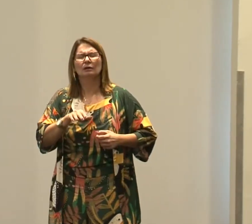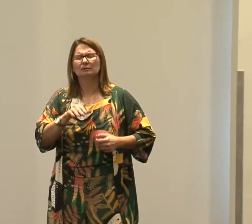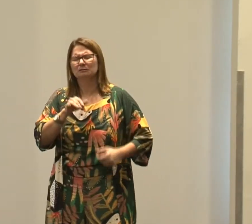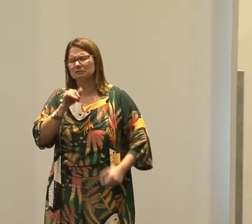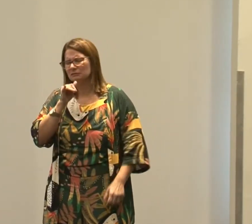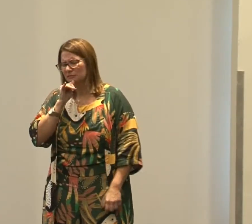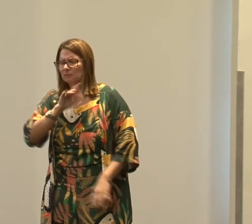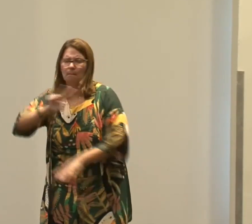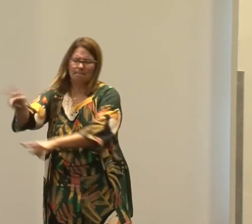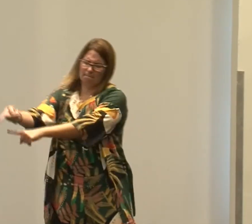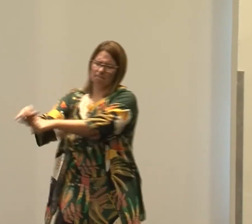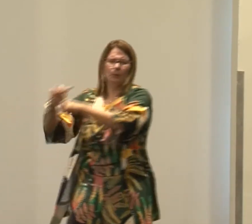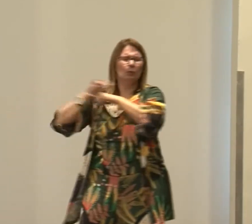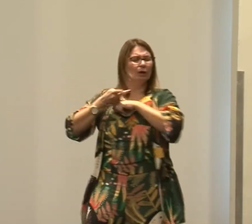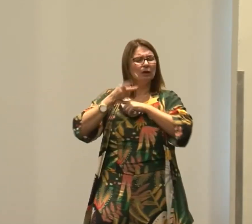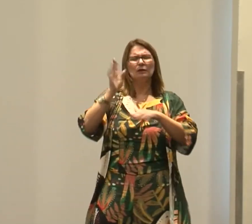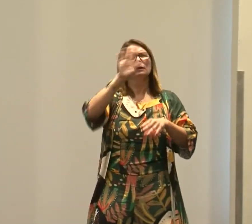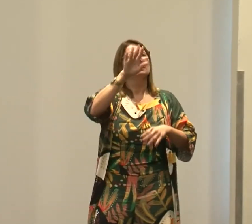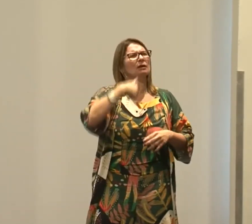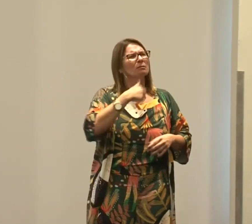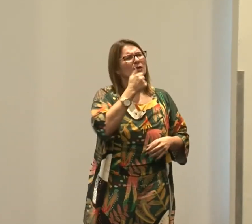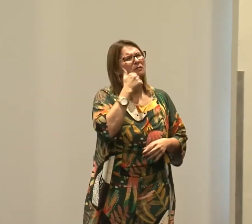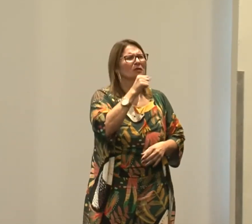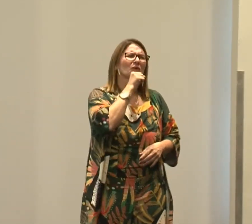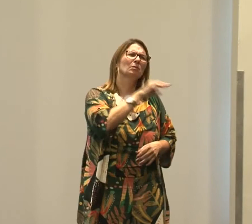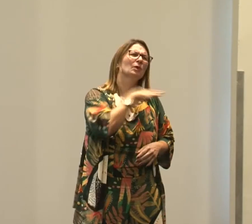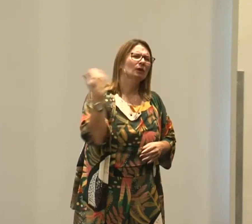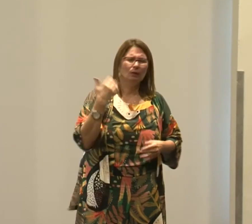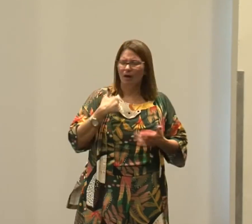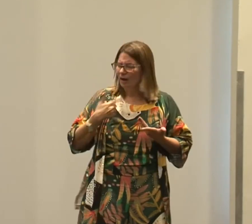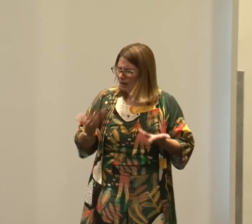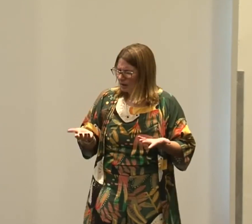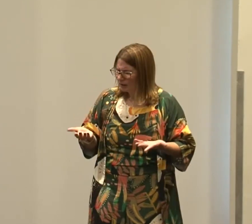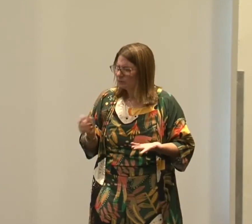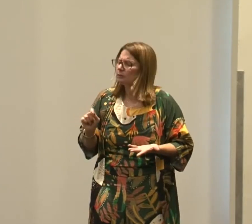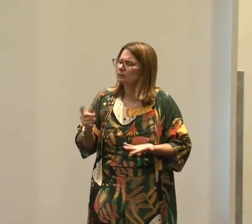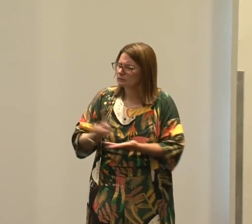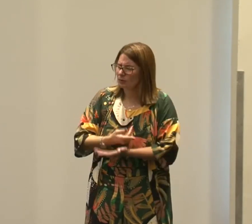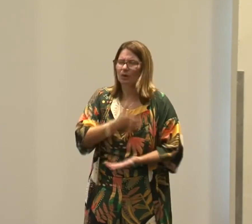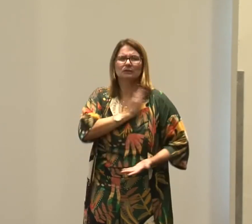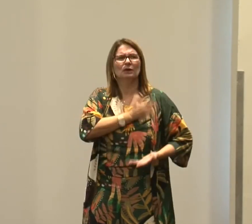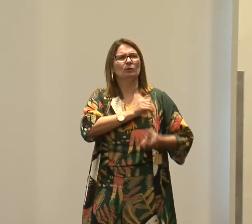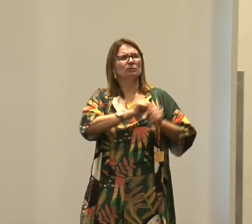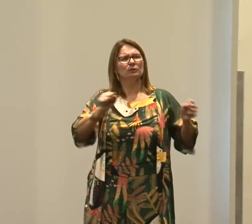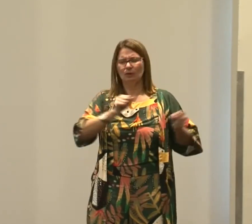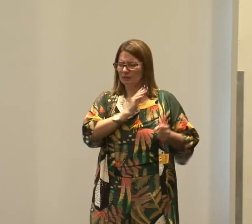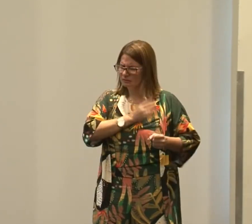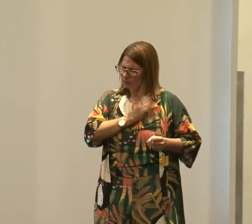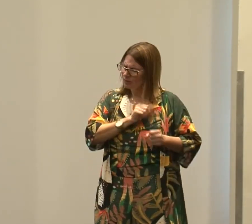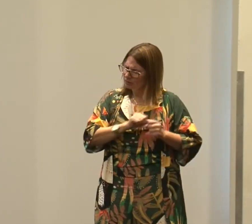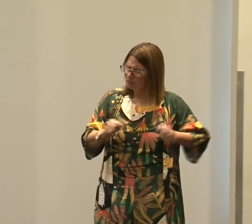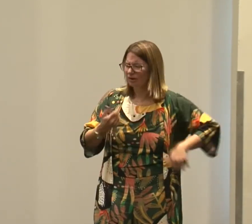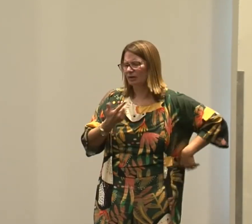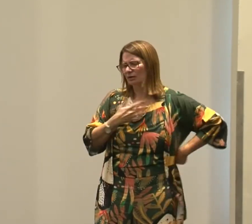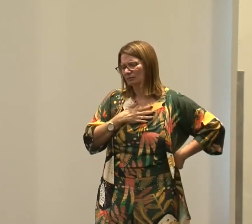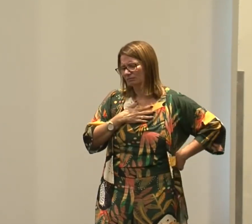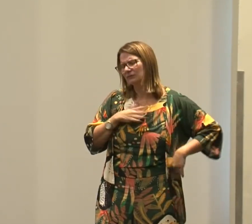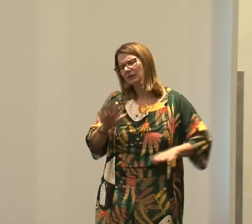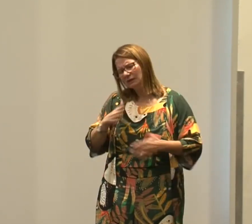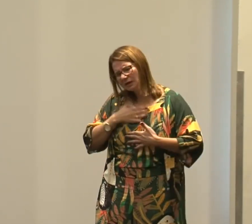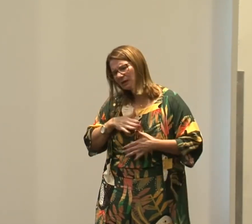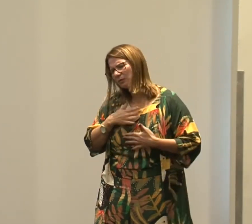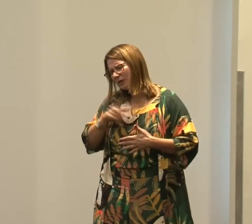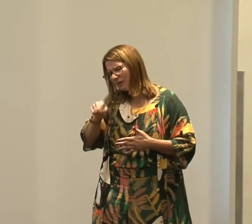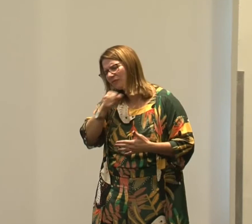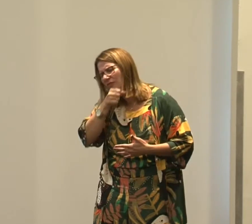coração. E a criança fica triste e vem falar, minha avó morreu, foi o coração. E